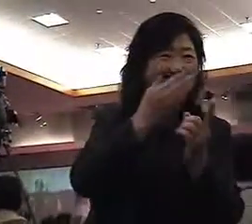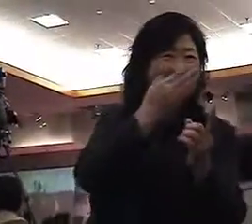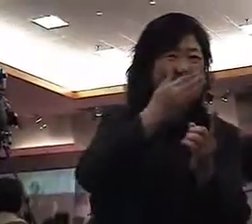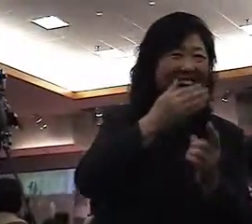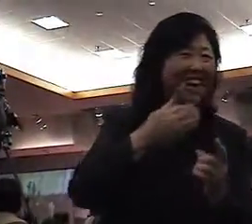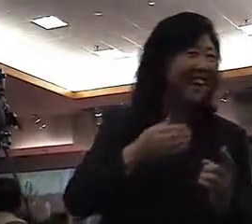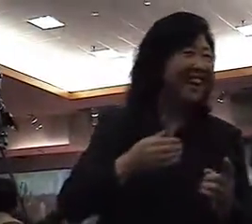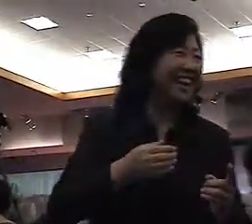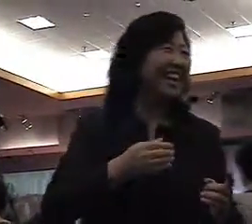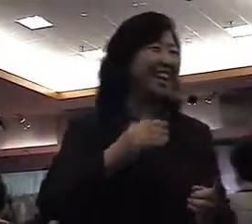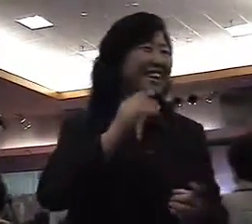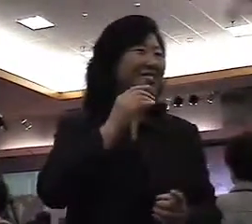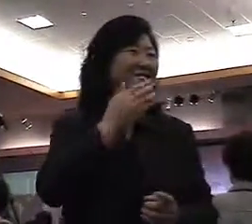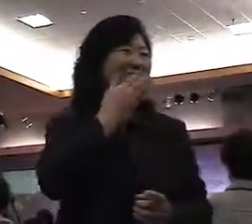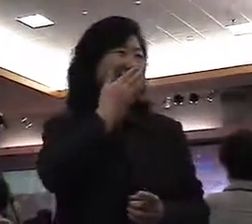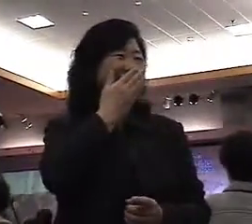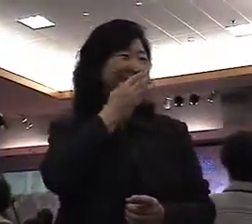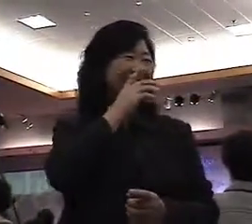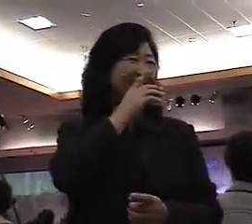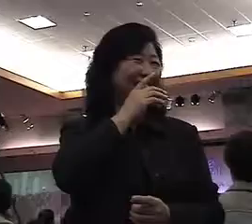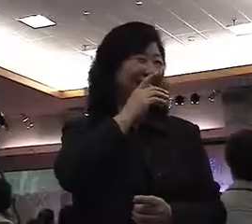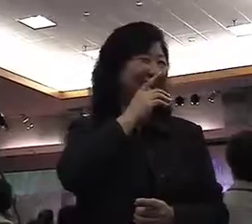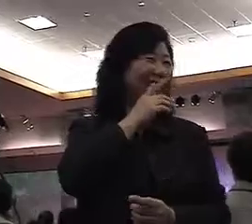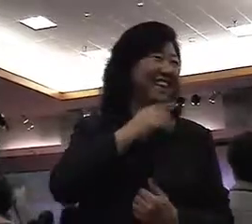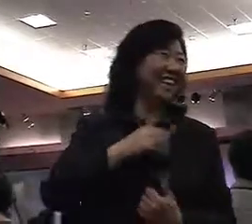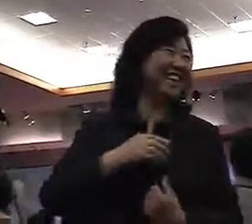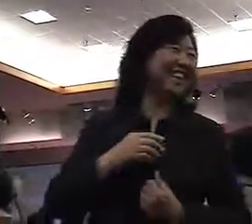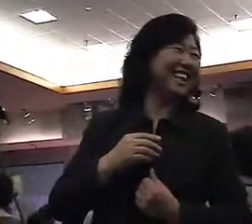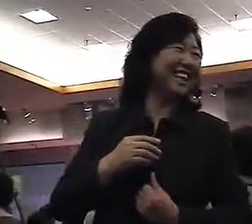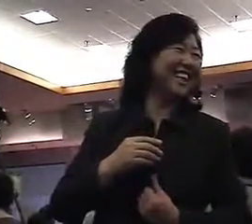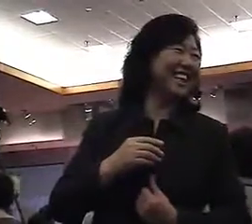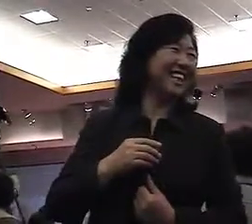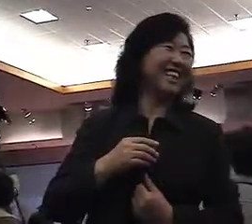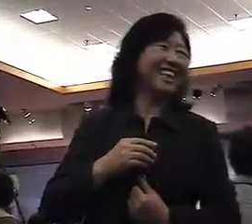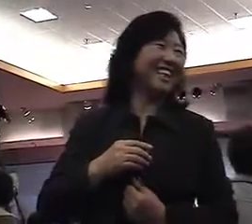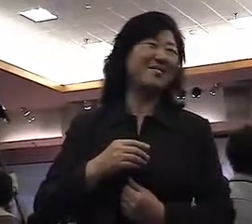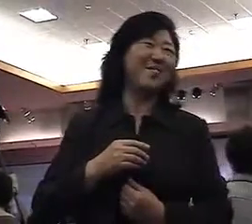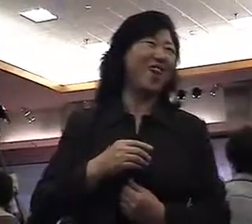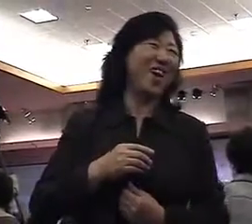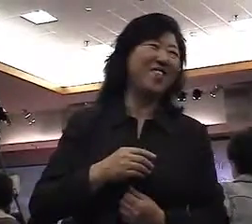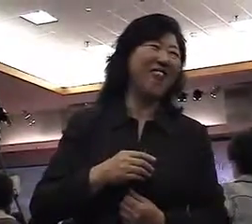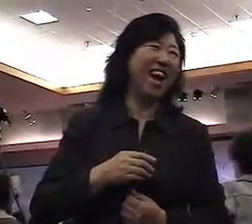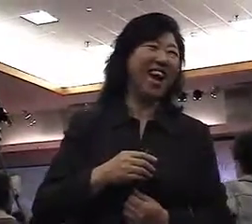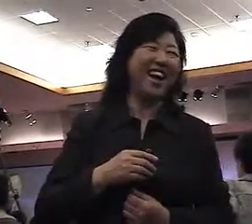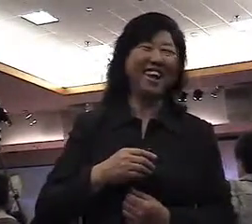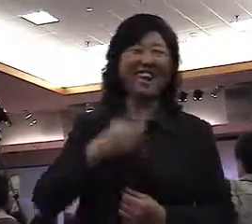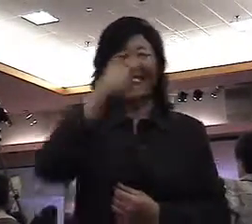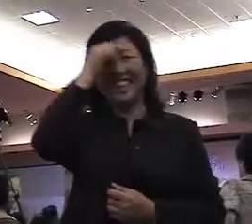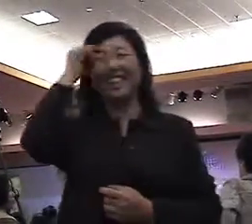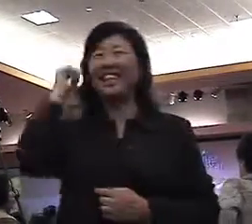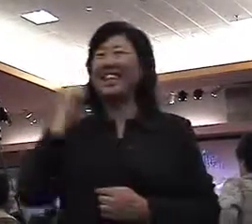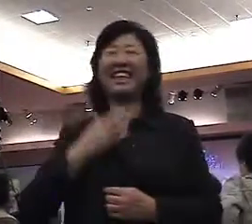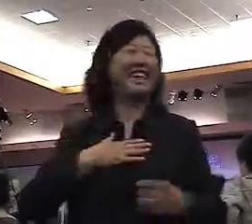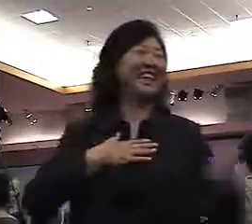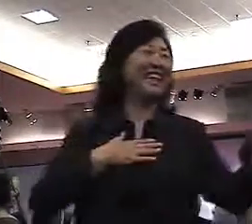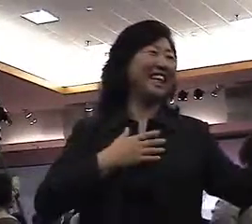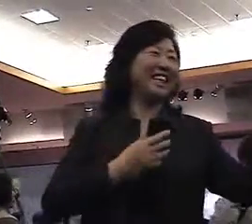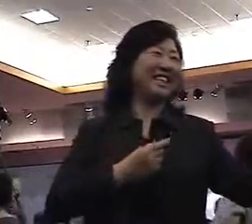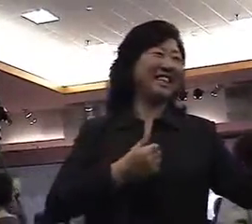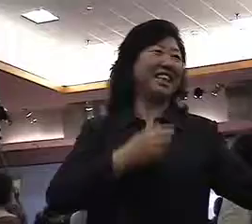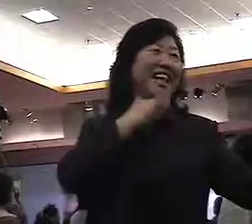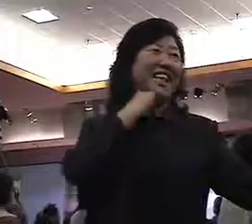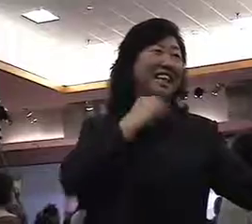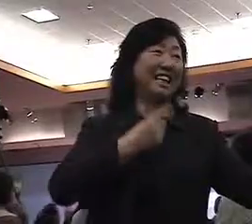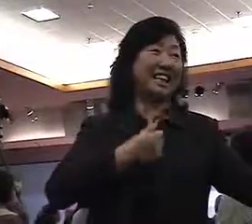아멘요. 특세를 시작하면서 우리 다 같이 지금 우리는 마음을 합하여 새벽을 깨는 때입니다. 우리 특세